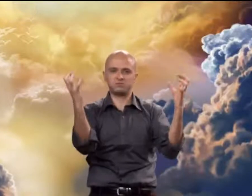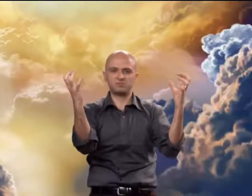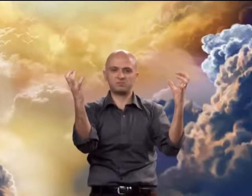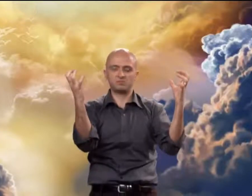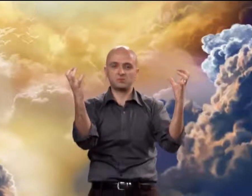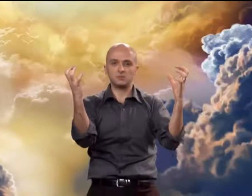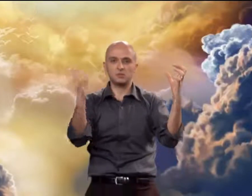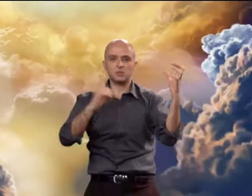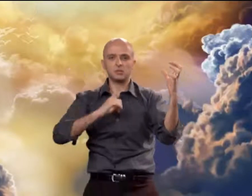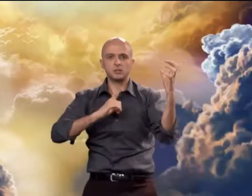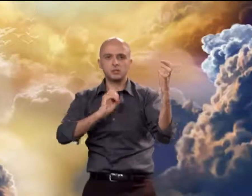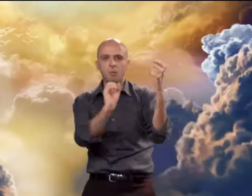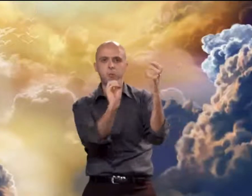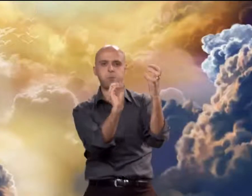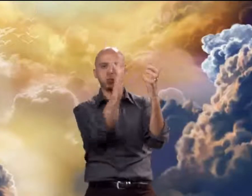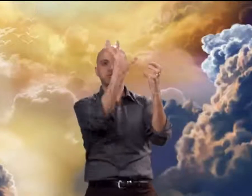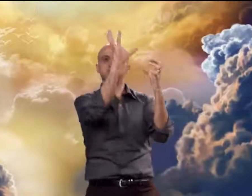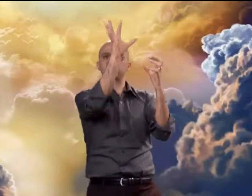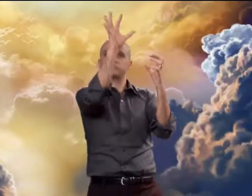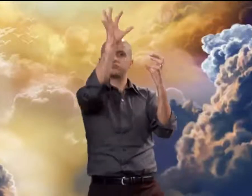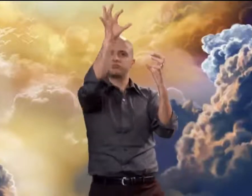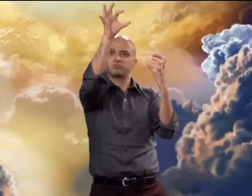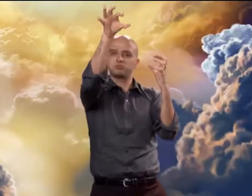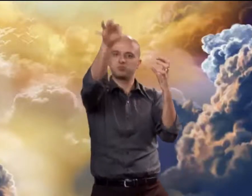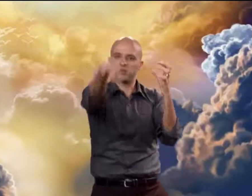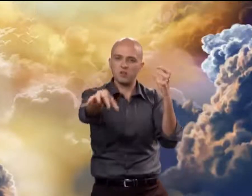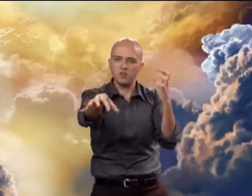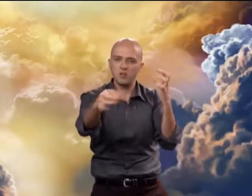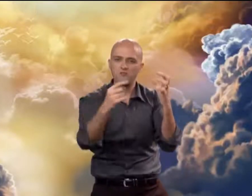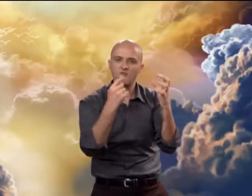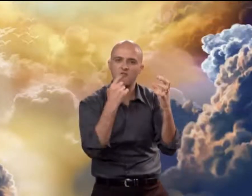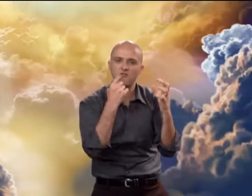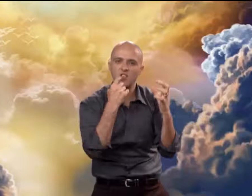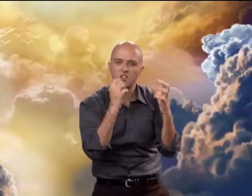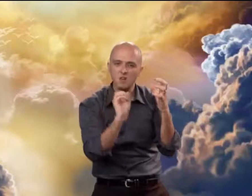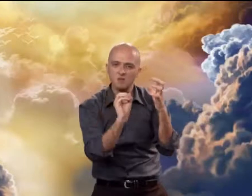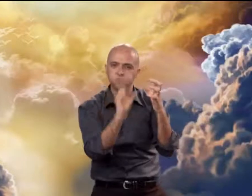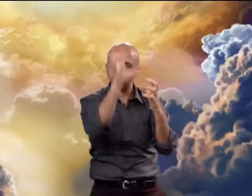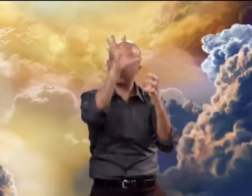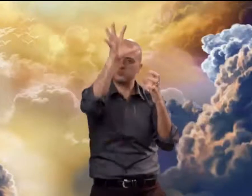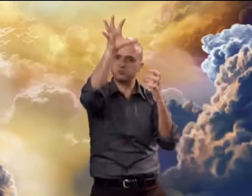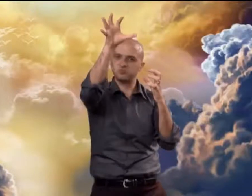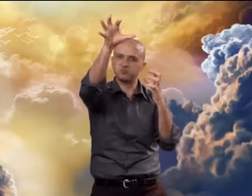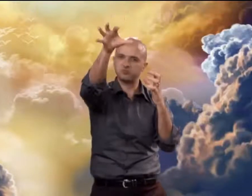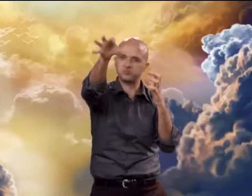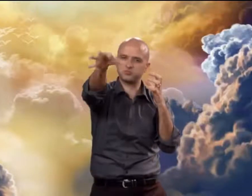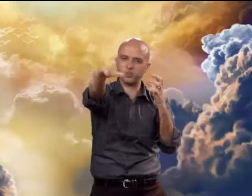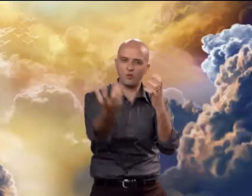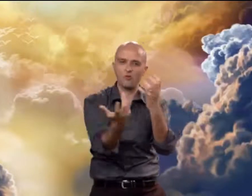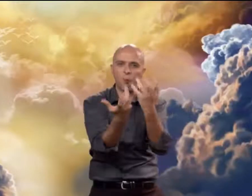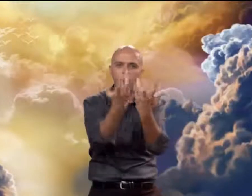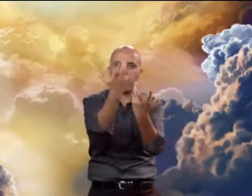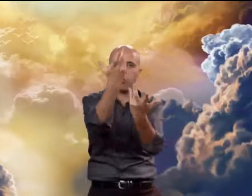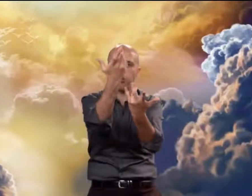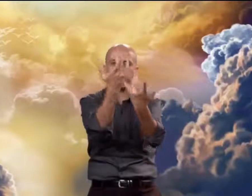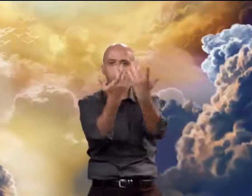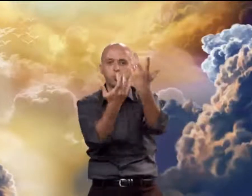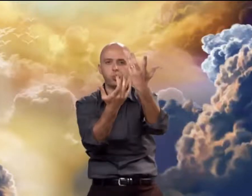estavam repletos de pessoas, das quais muito poucas escaparam. O terror do povo foi indescritível. Ninguém